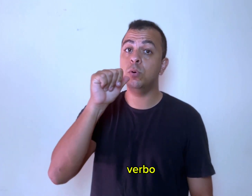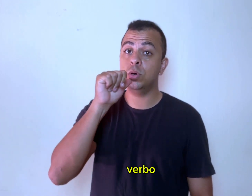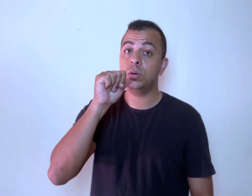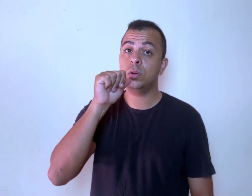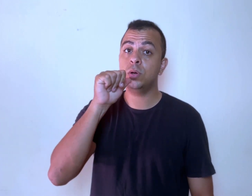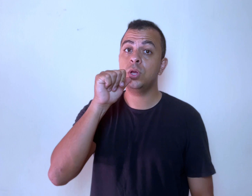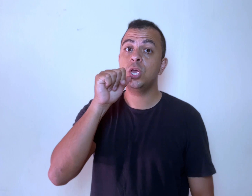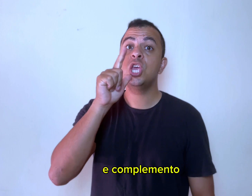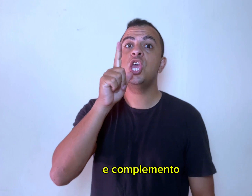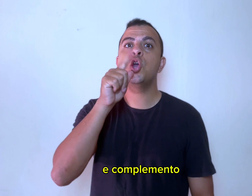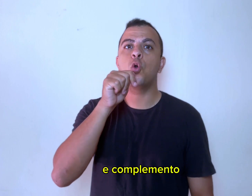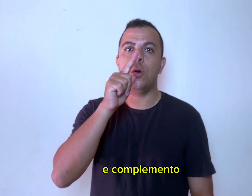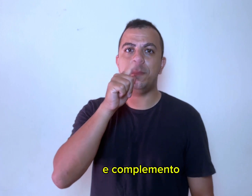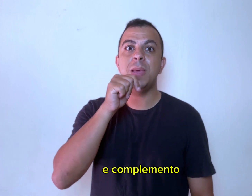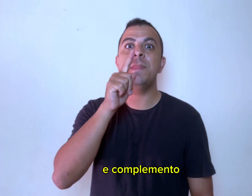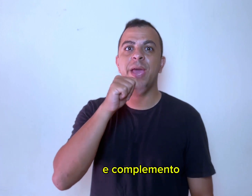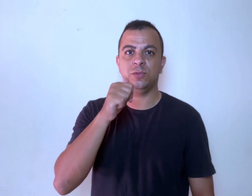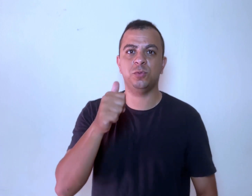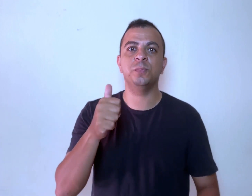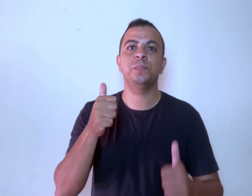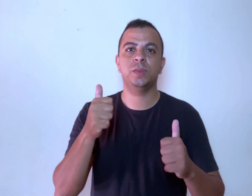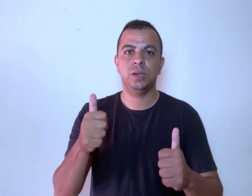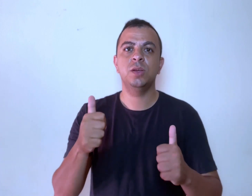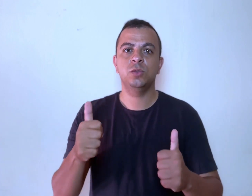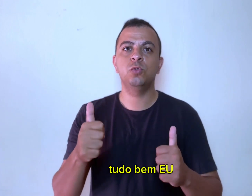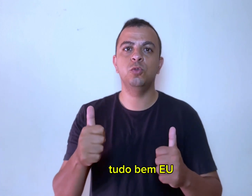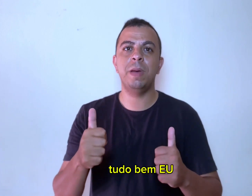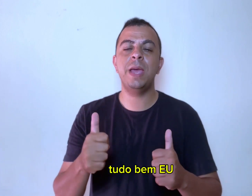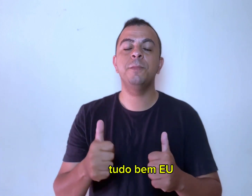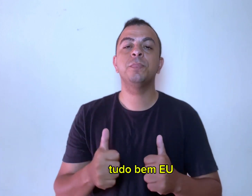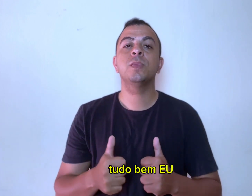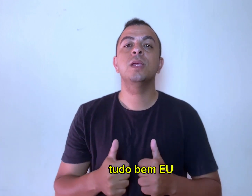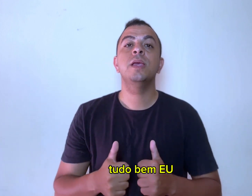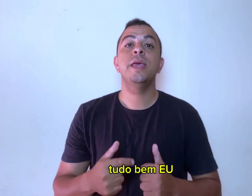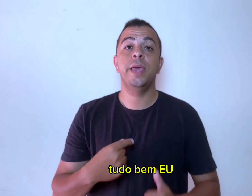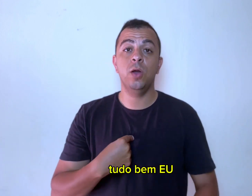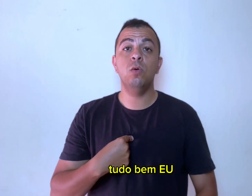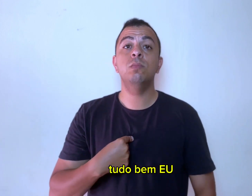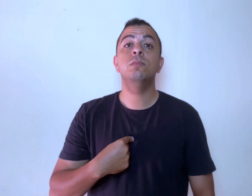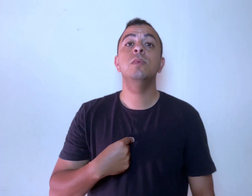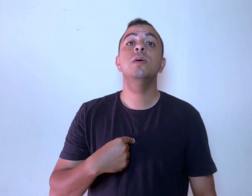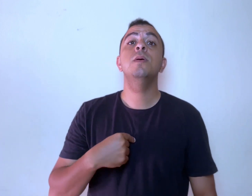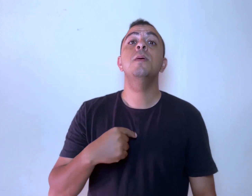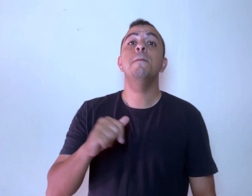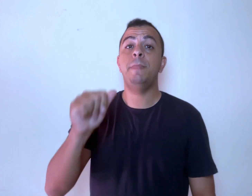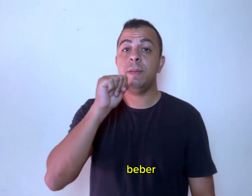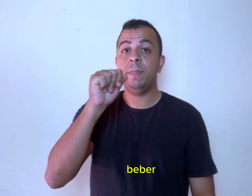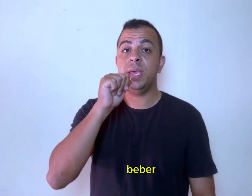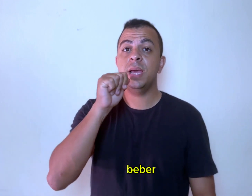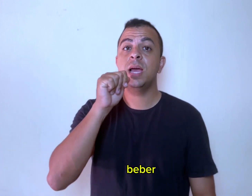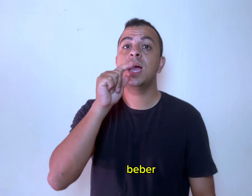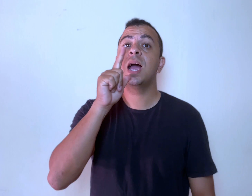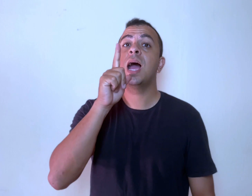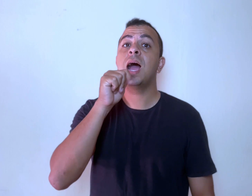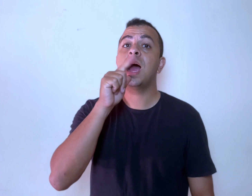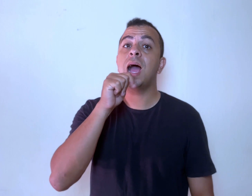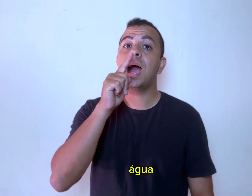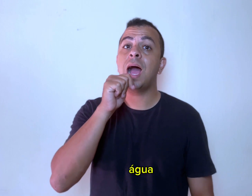verbo e complemento. Tudo bem? Eu beber